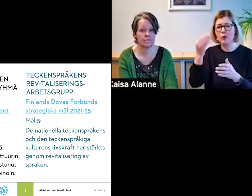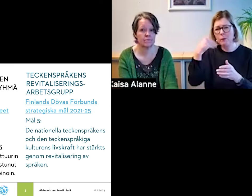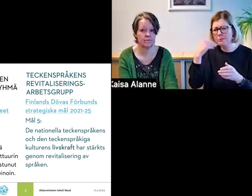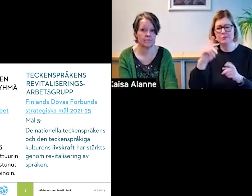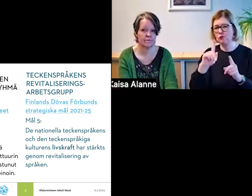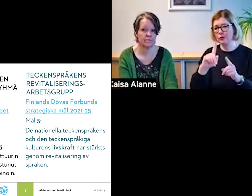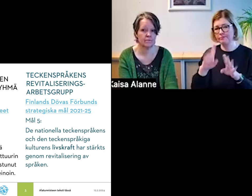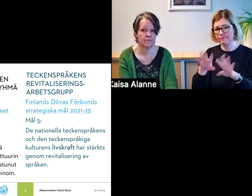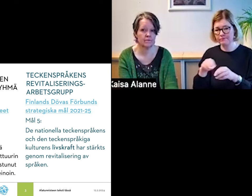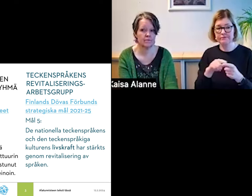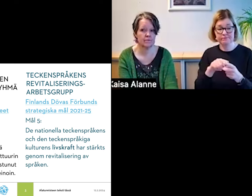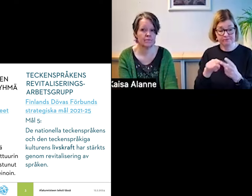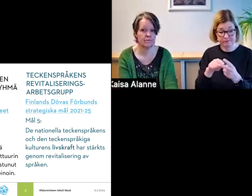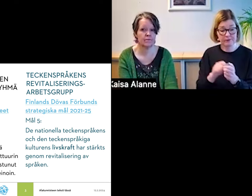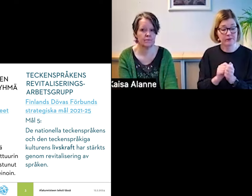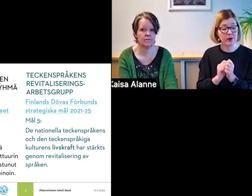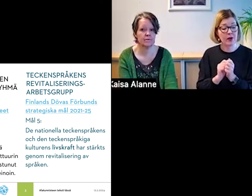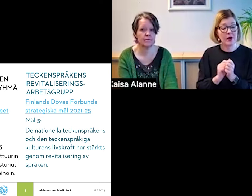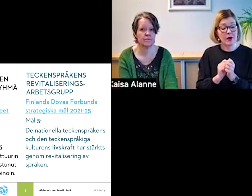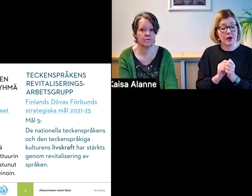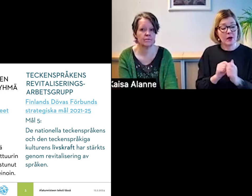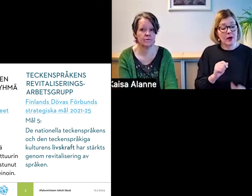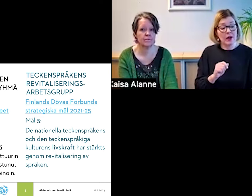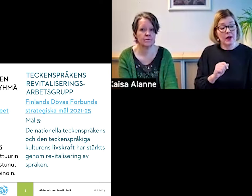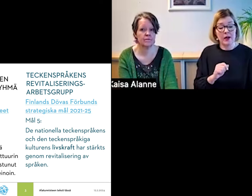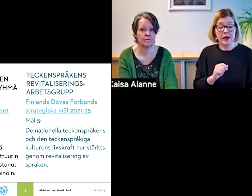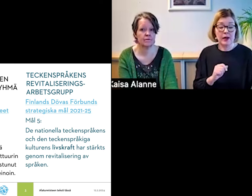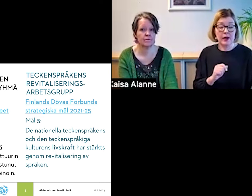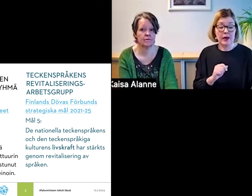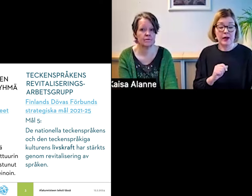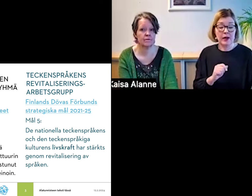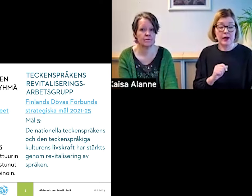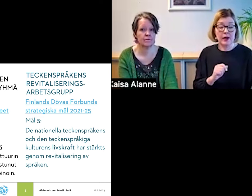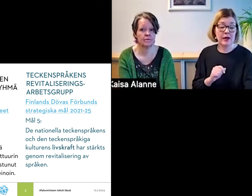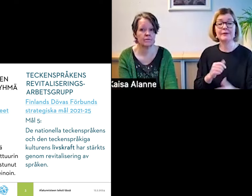Esimerkiksi perheopetuksen tai viittomakielten kurssien kautta.